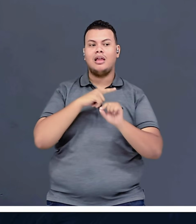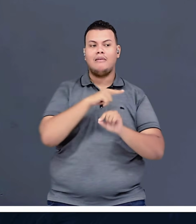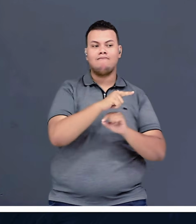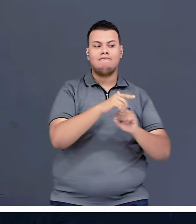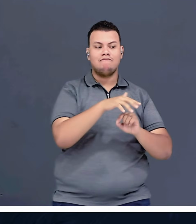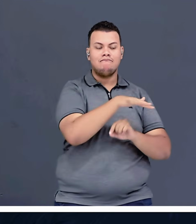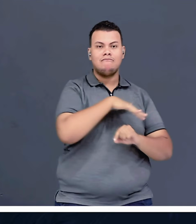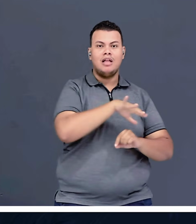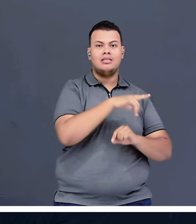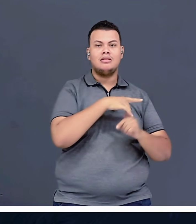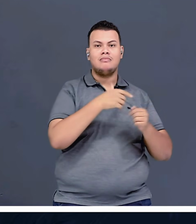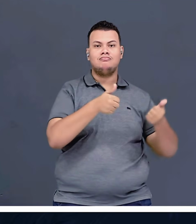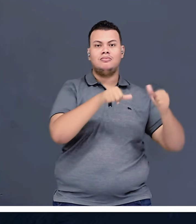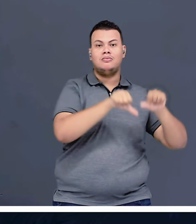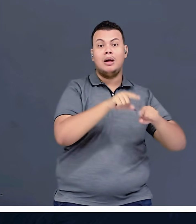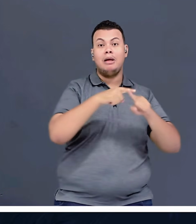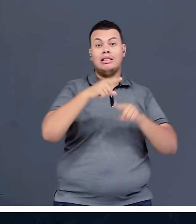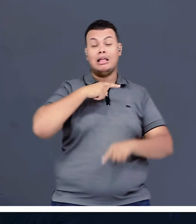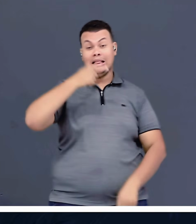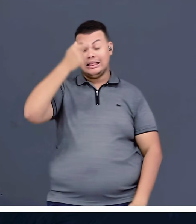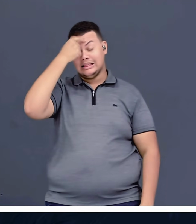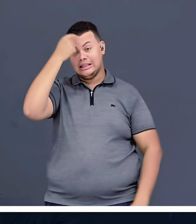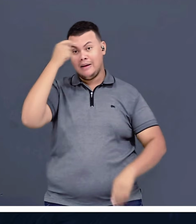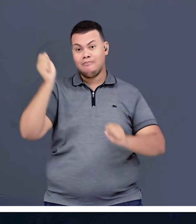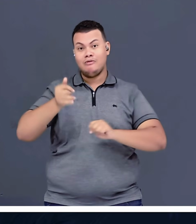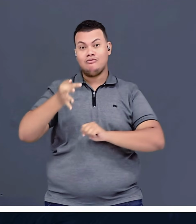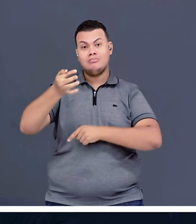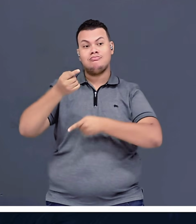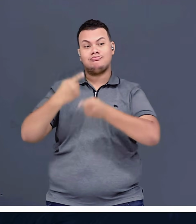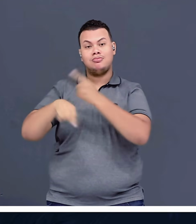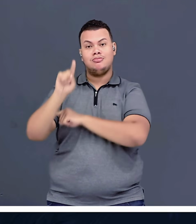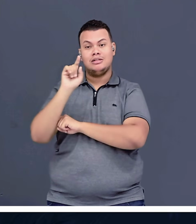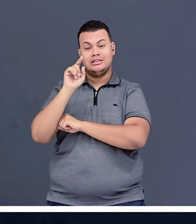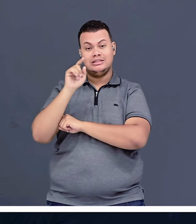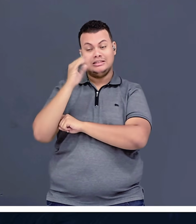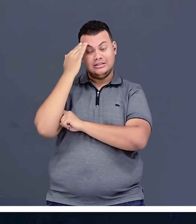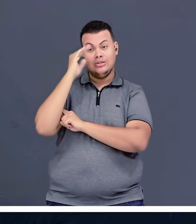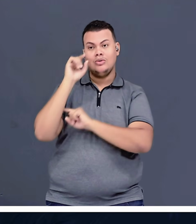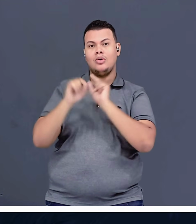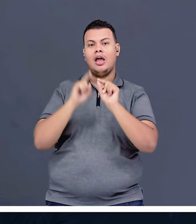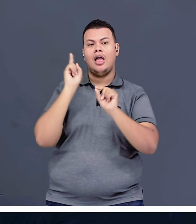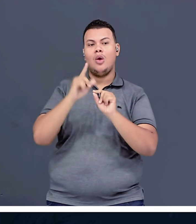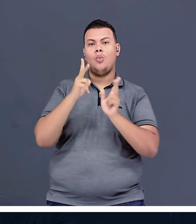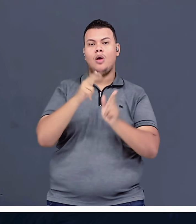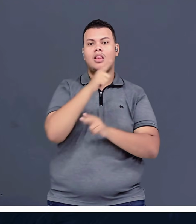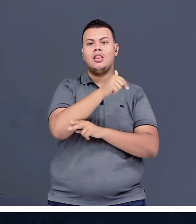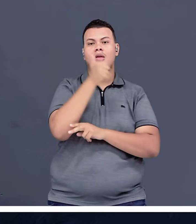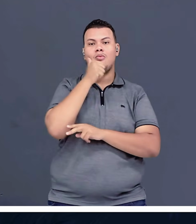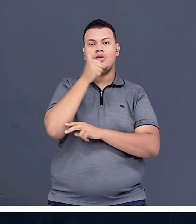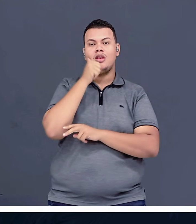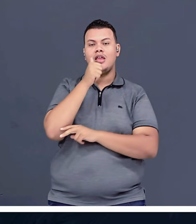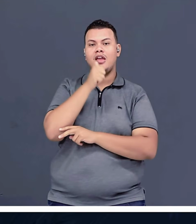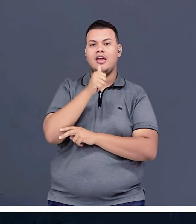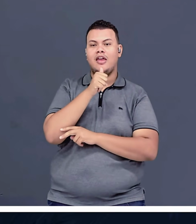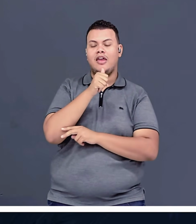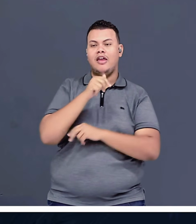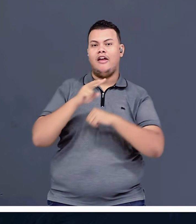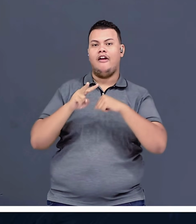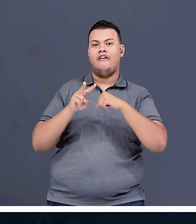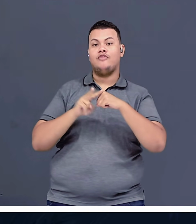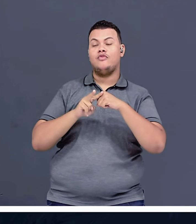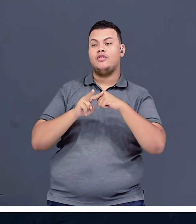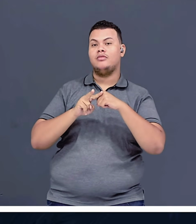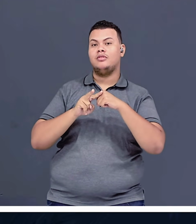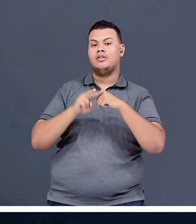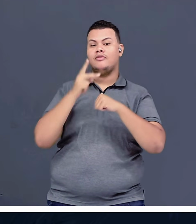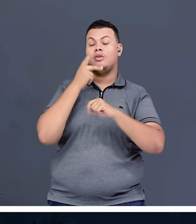escassez, mas mente preparada para a abundância? É a atitude da viúva. Só tenho 2 bolinhos, mas eu vou